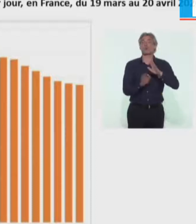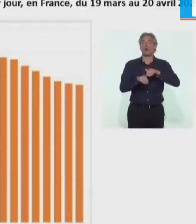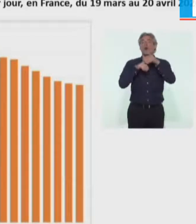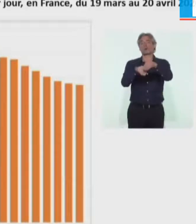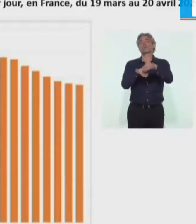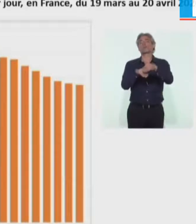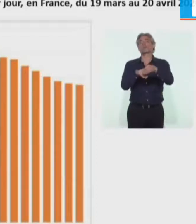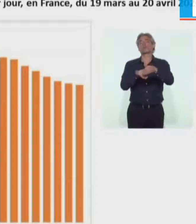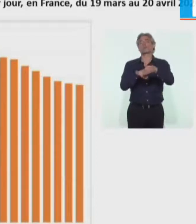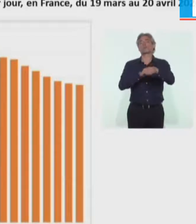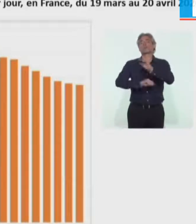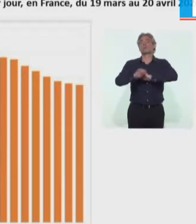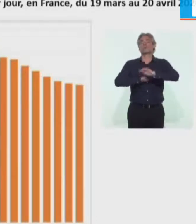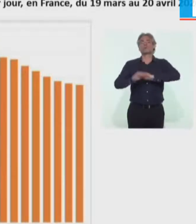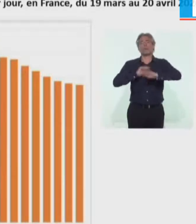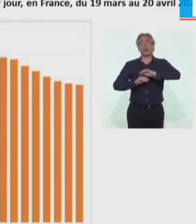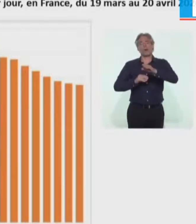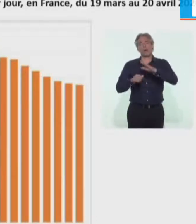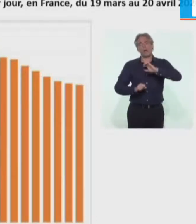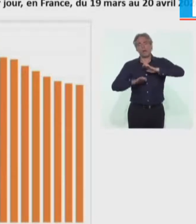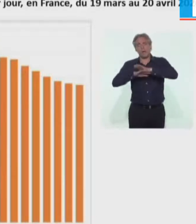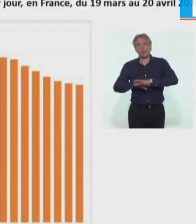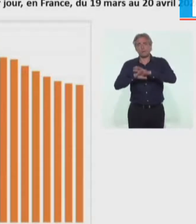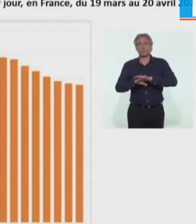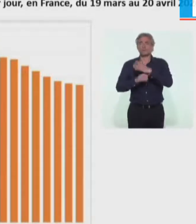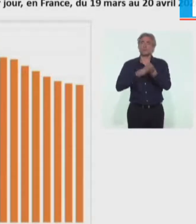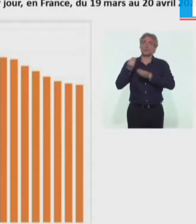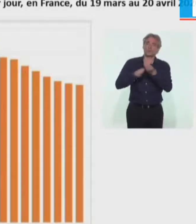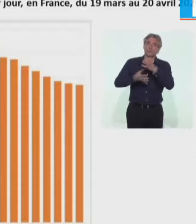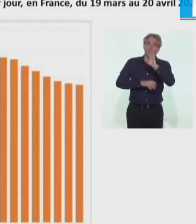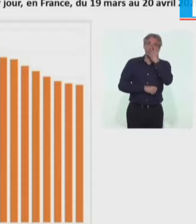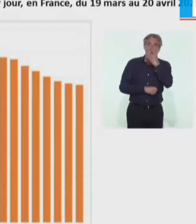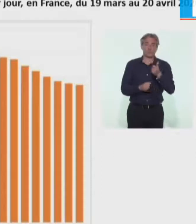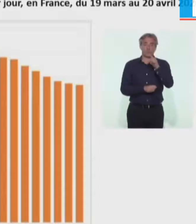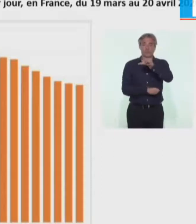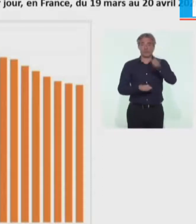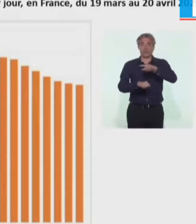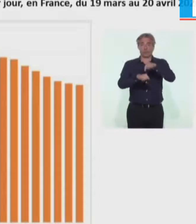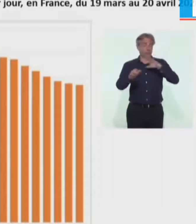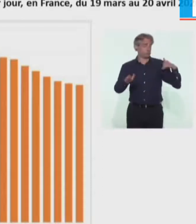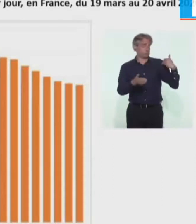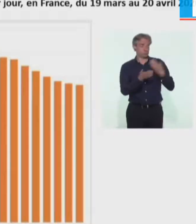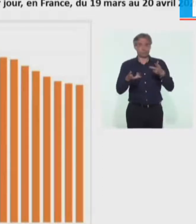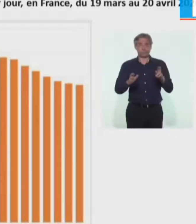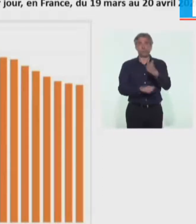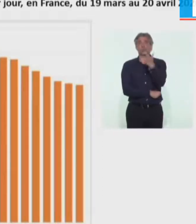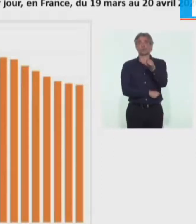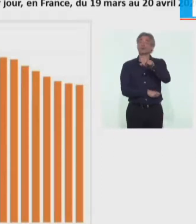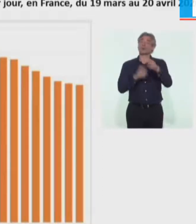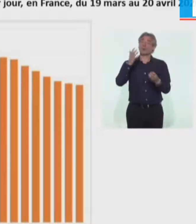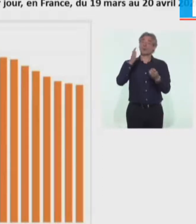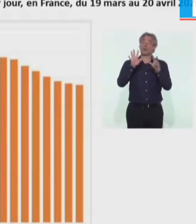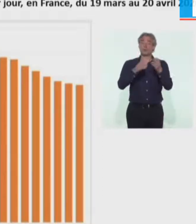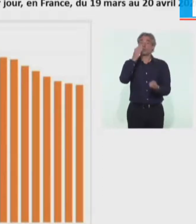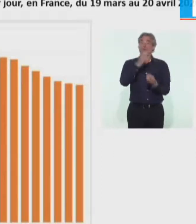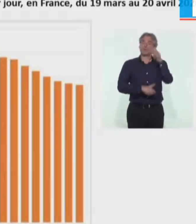hospitalisés dans des services de soins intensifs, soins continus et réanimation. Au cours des dernières 24 heures, 208 nouveaux malades